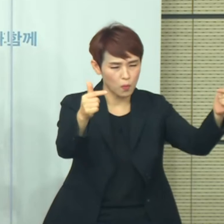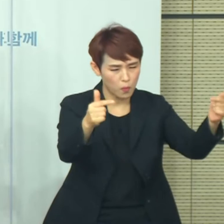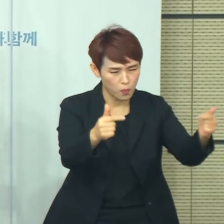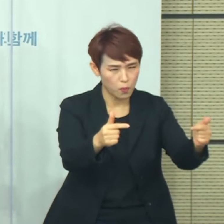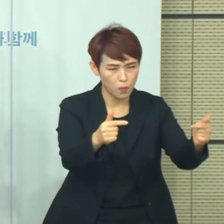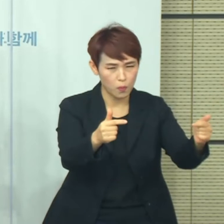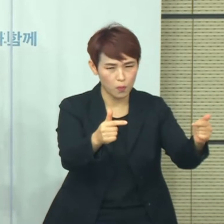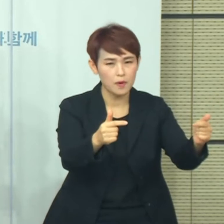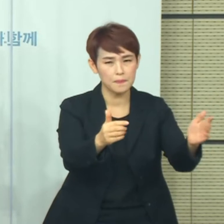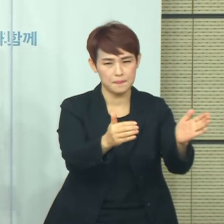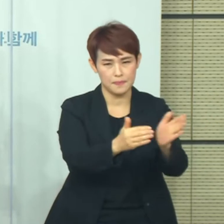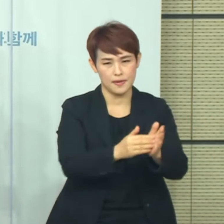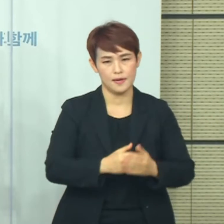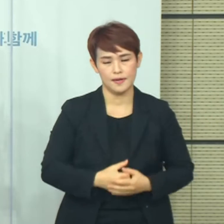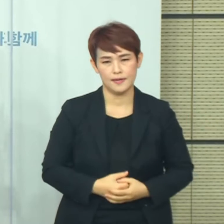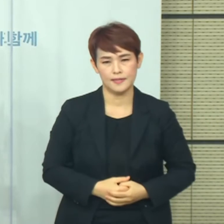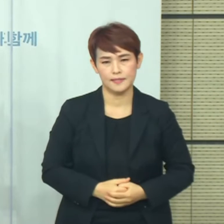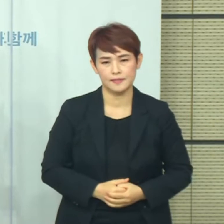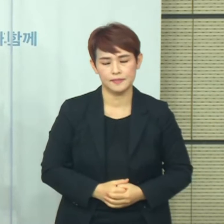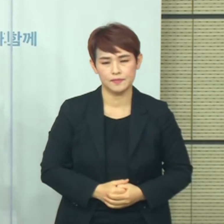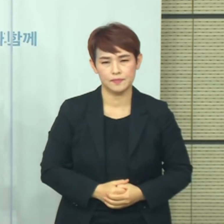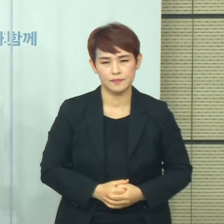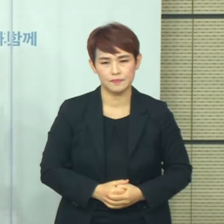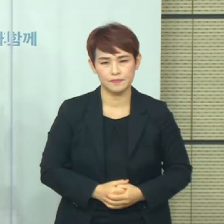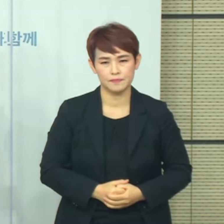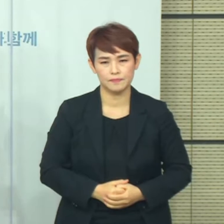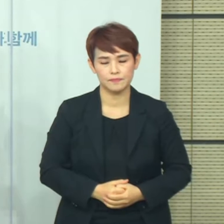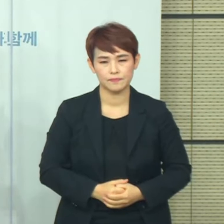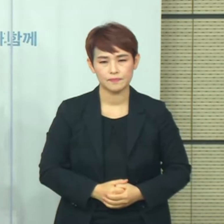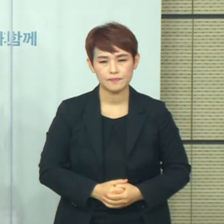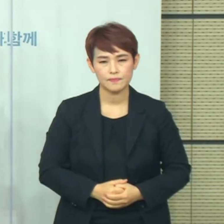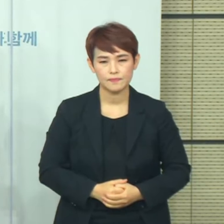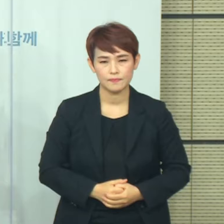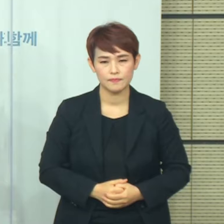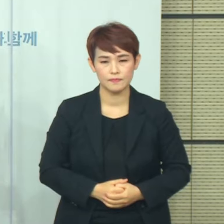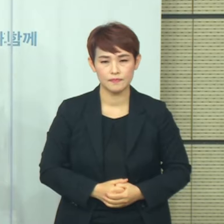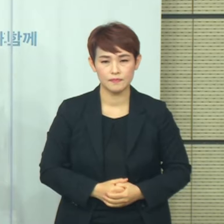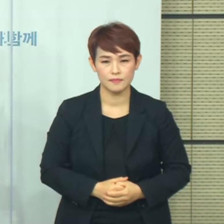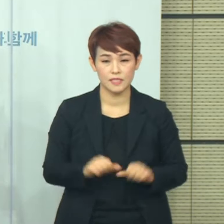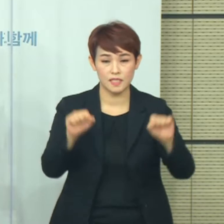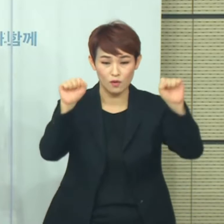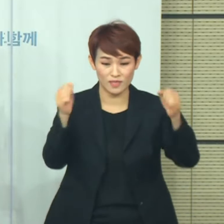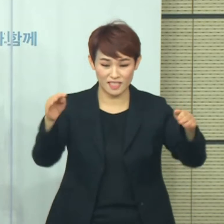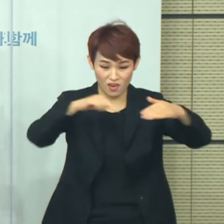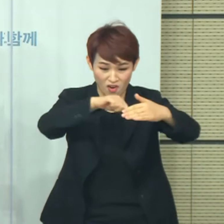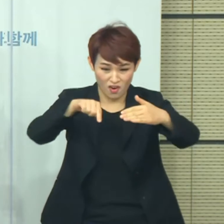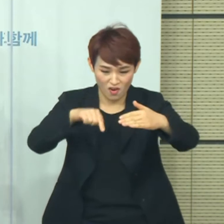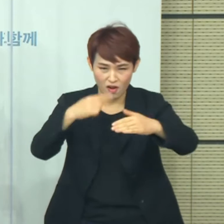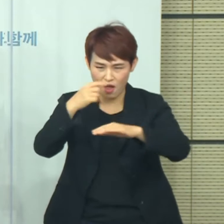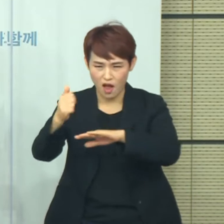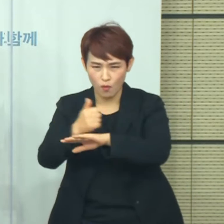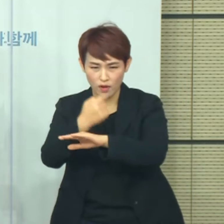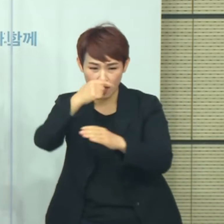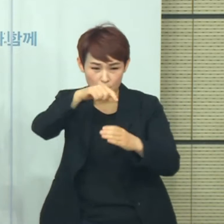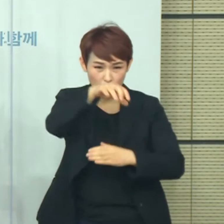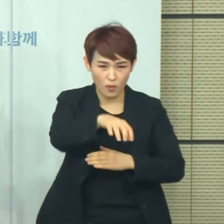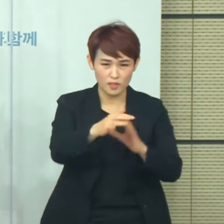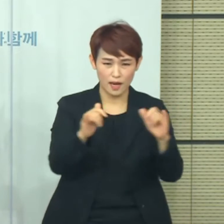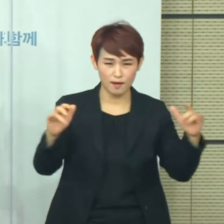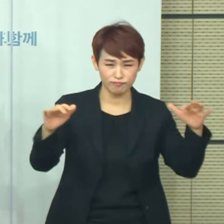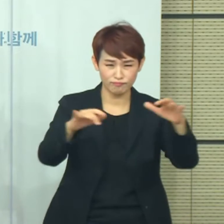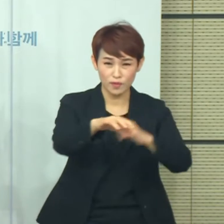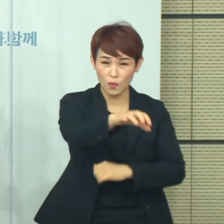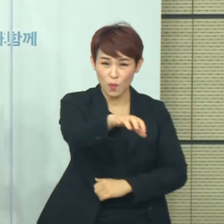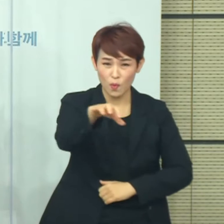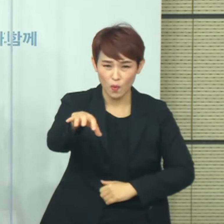170여 명으로 감소하는 추세를 보이고 있습니다. 실내 체육시설, 학원, 카페 등의